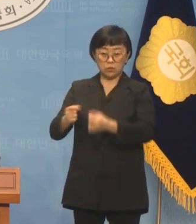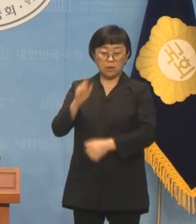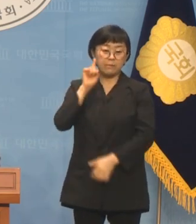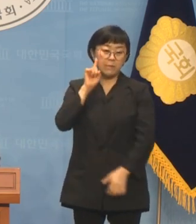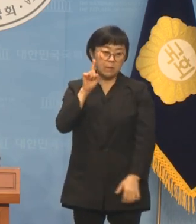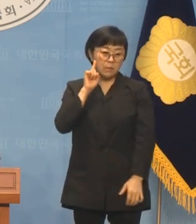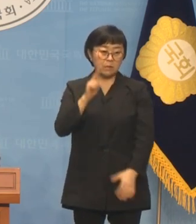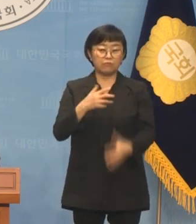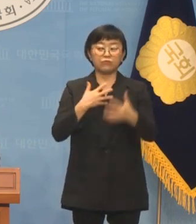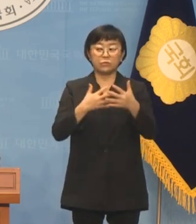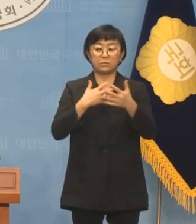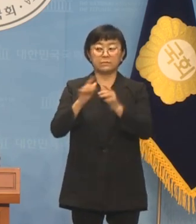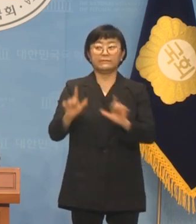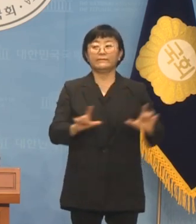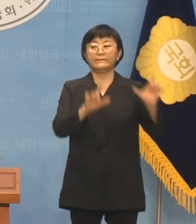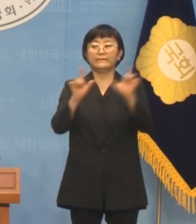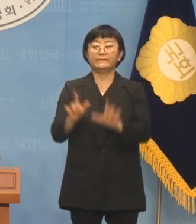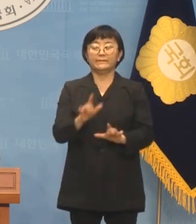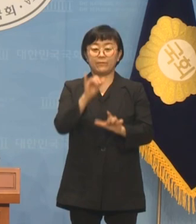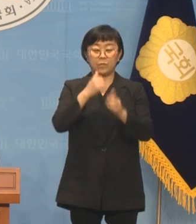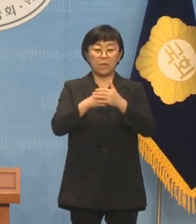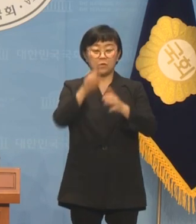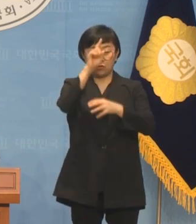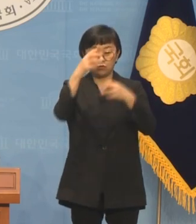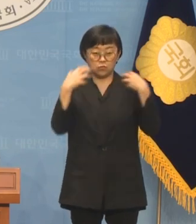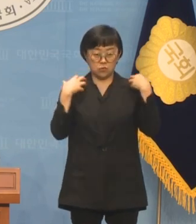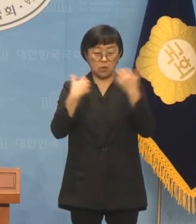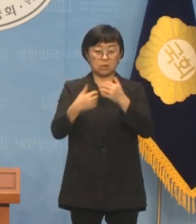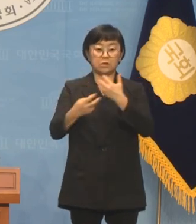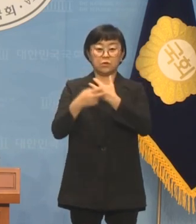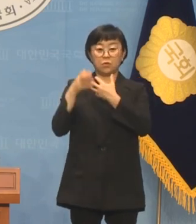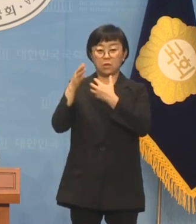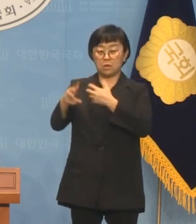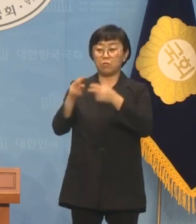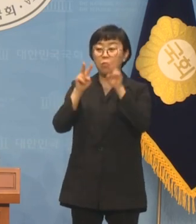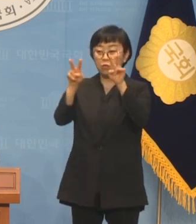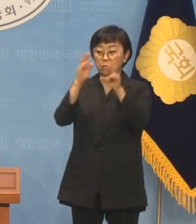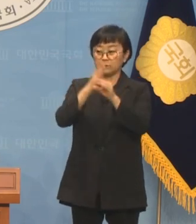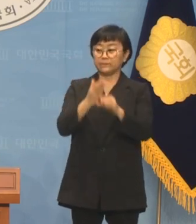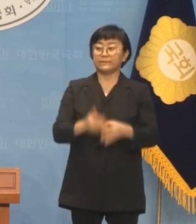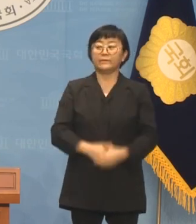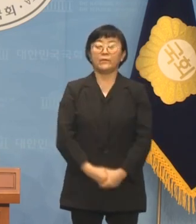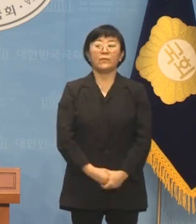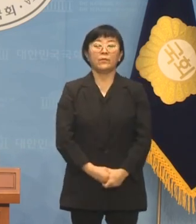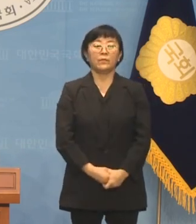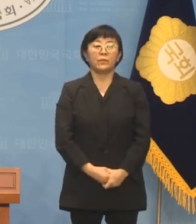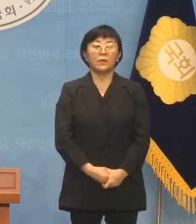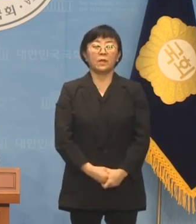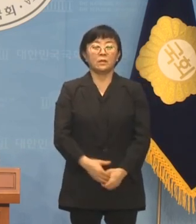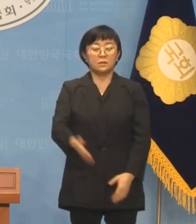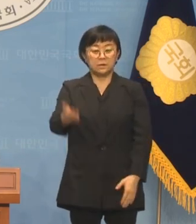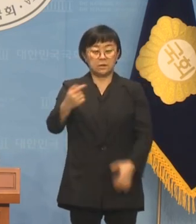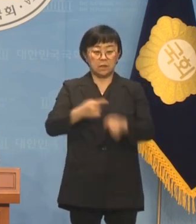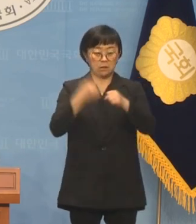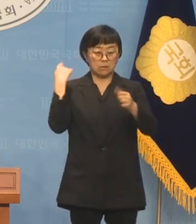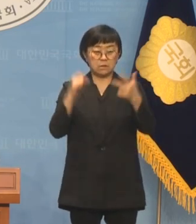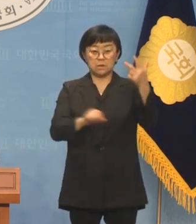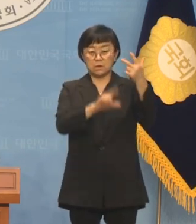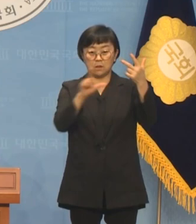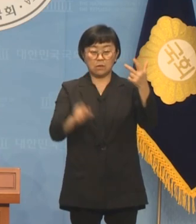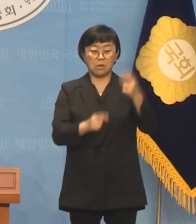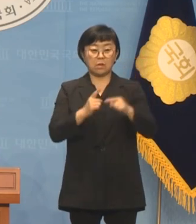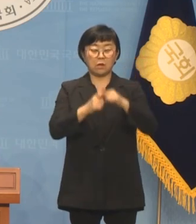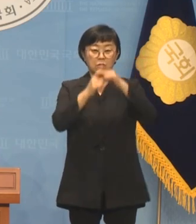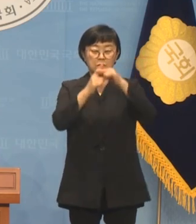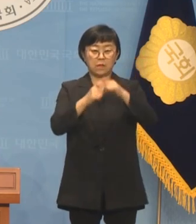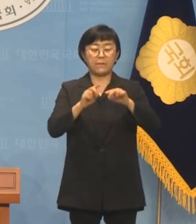하루하루 조마조마한 심정으로 정부와 의료계를 바라보고 있습니다. 지난해 7월 간호사